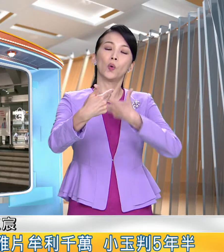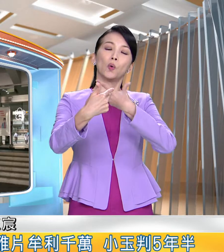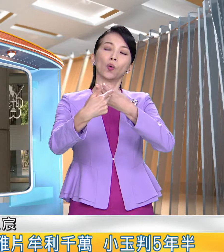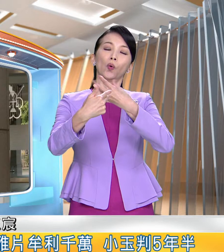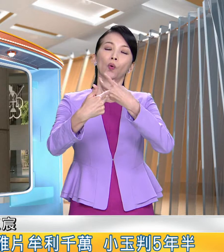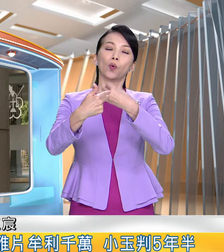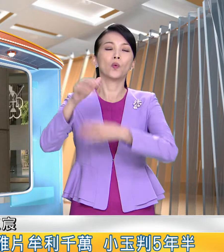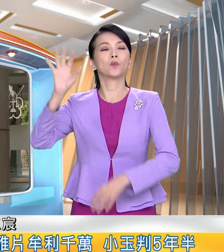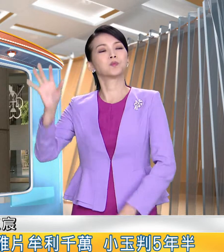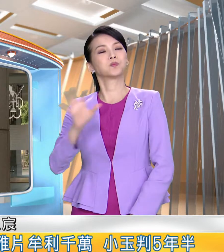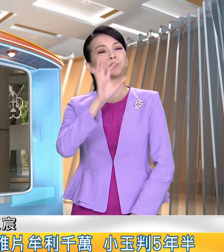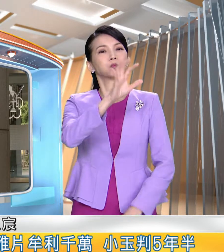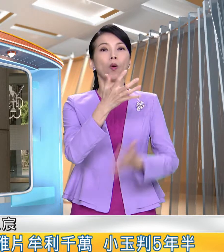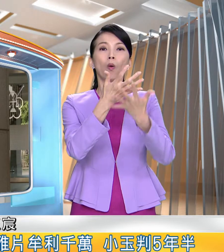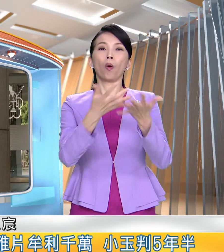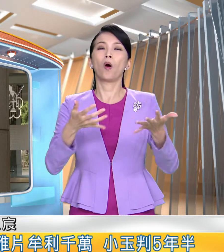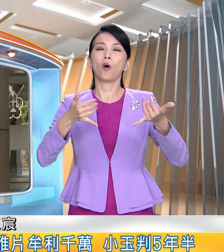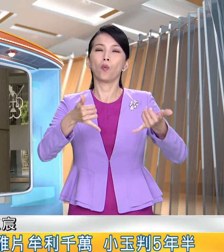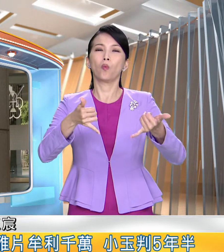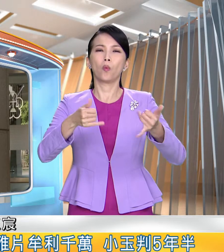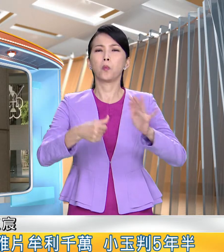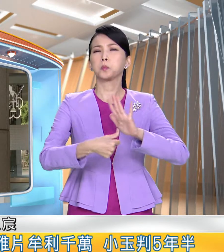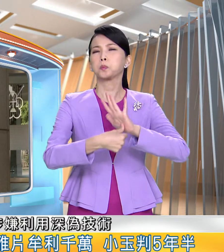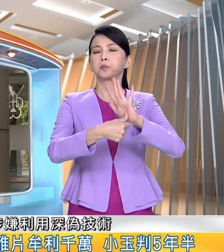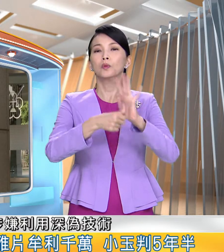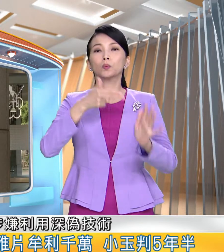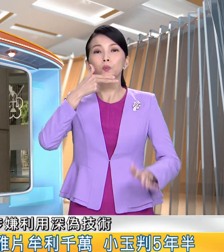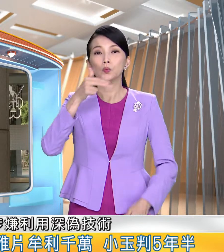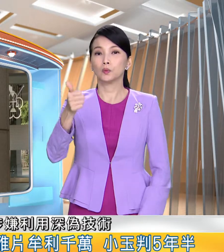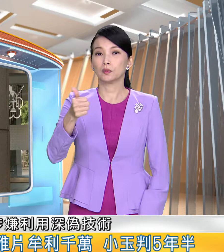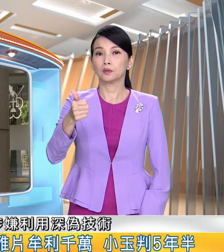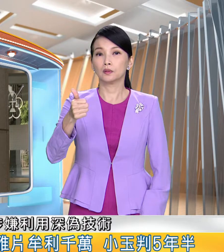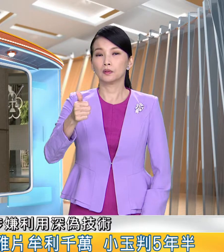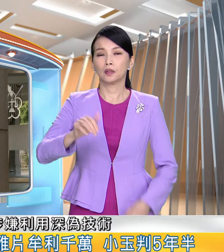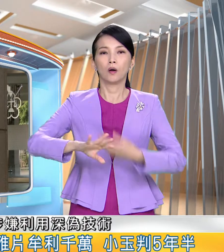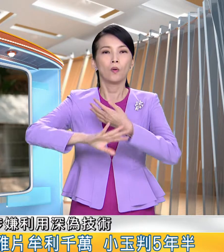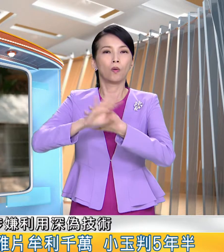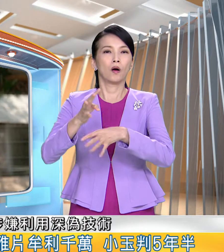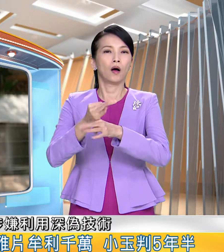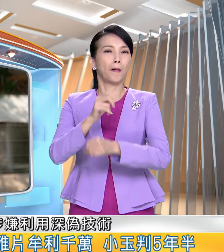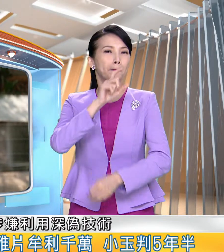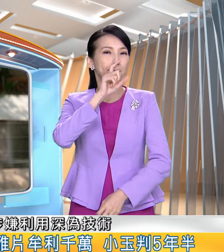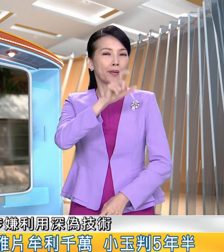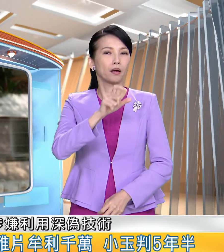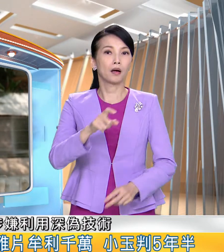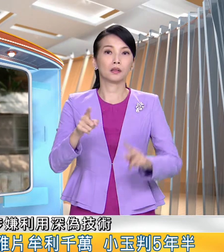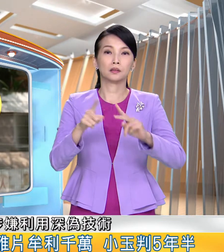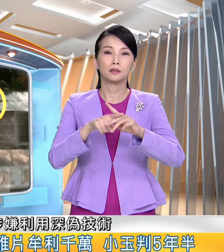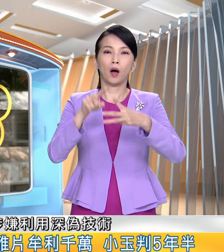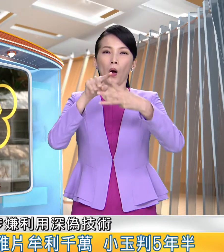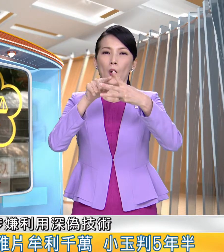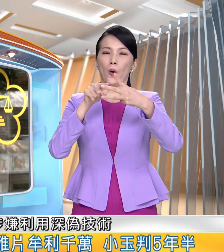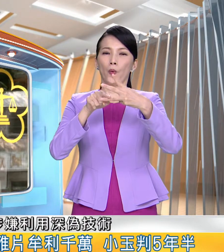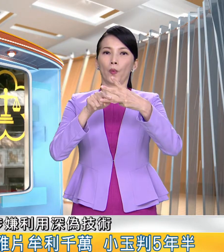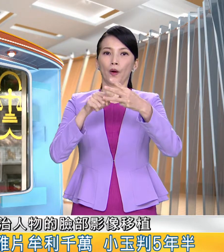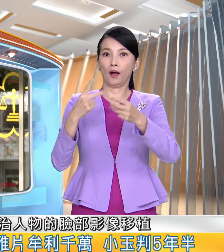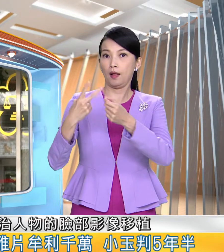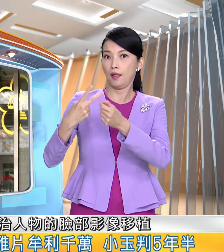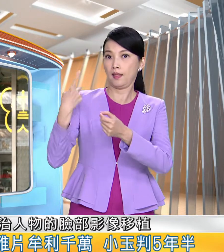网红小玉朱玉成，两年前和助理涉嫌利用了声位技术，把